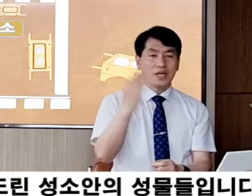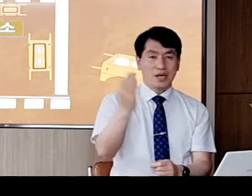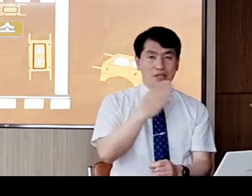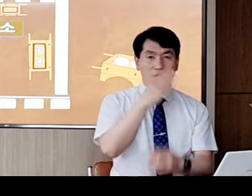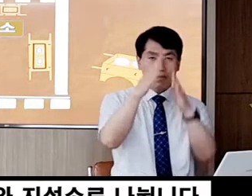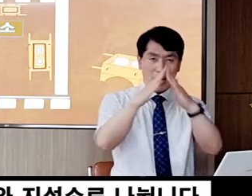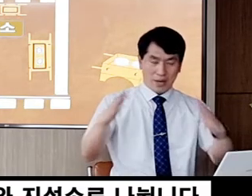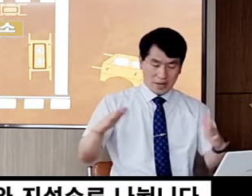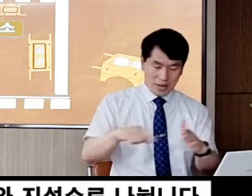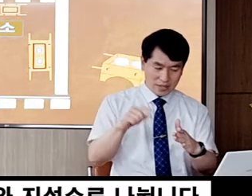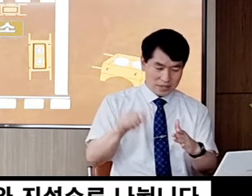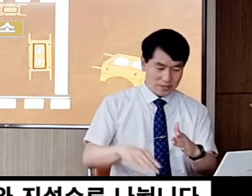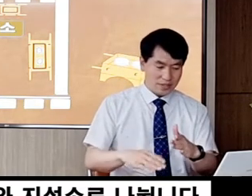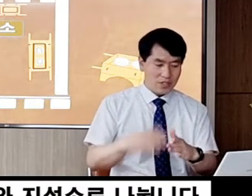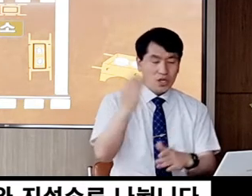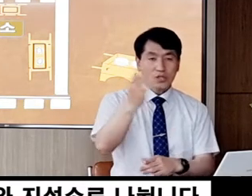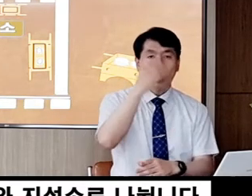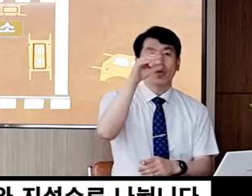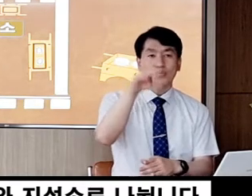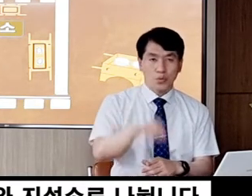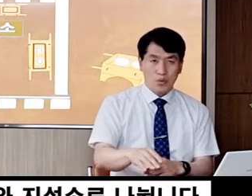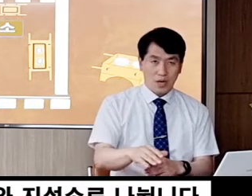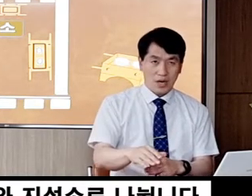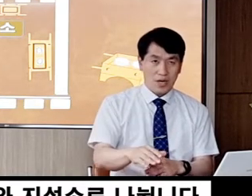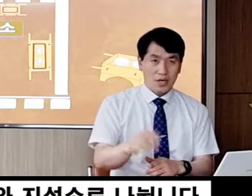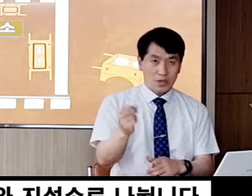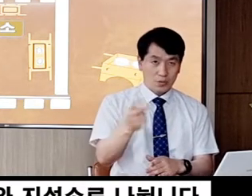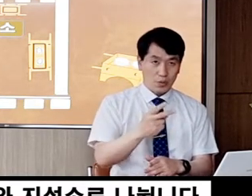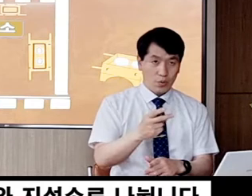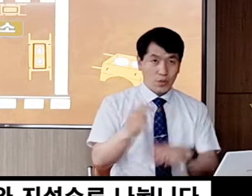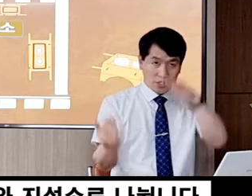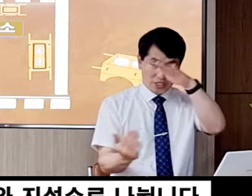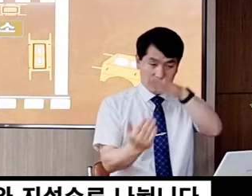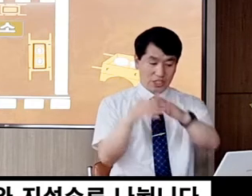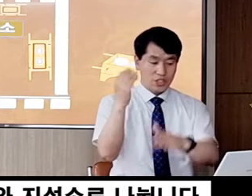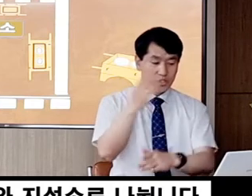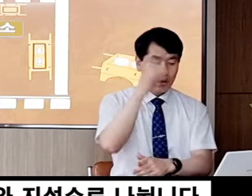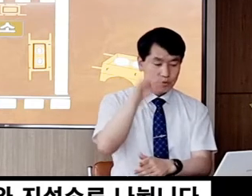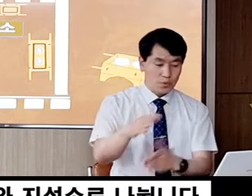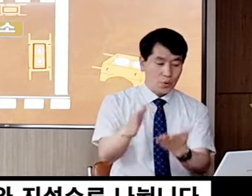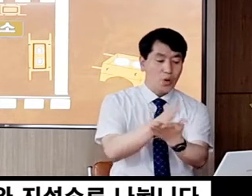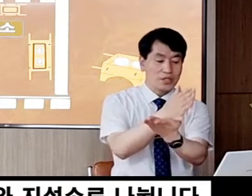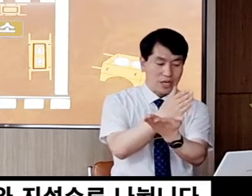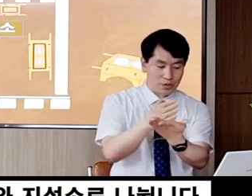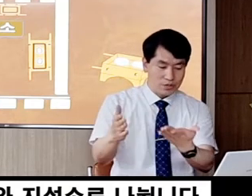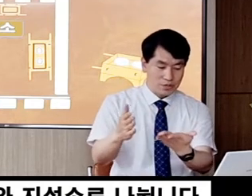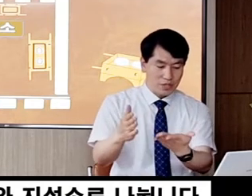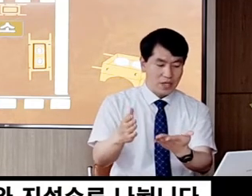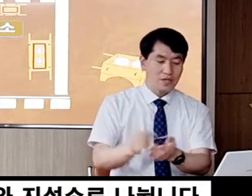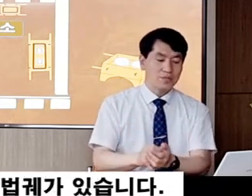자, 성막 안에는 성소와 또 지성소로 나뉘었습니다.